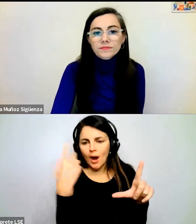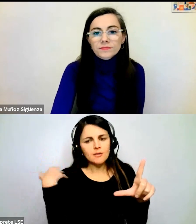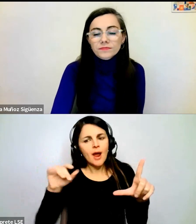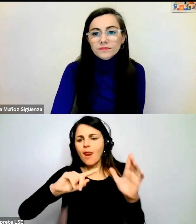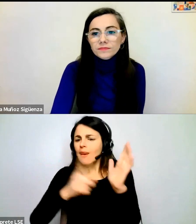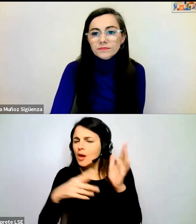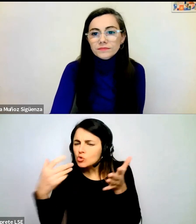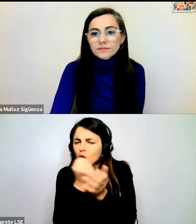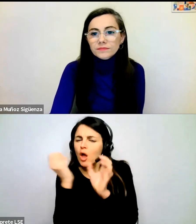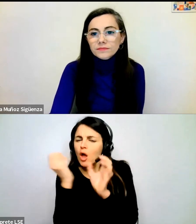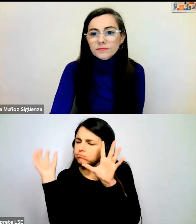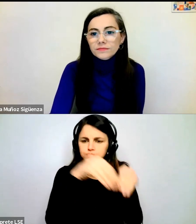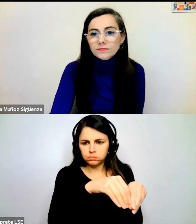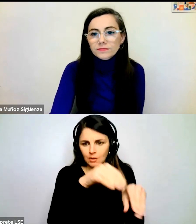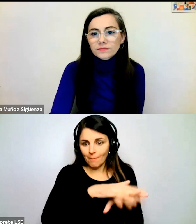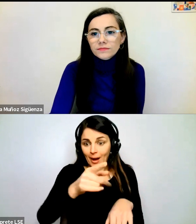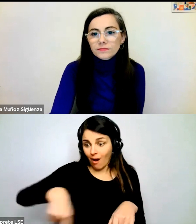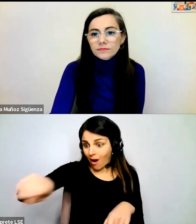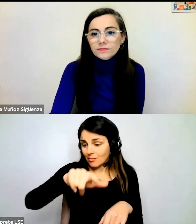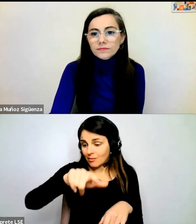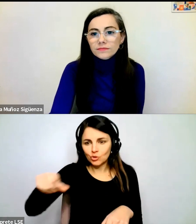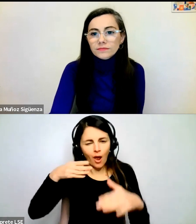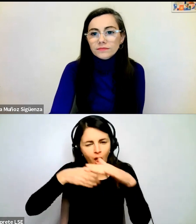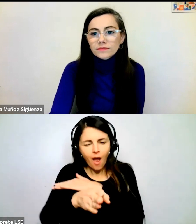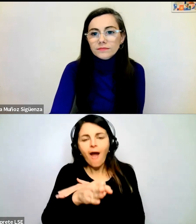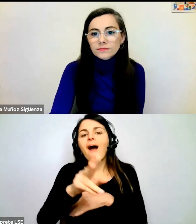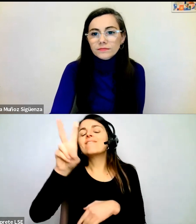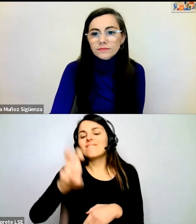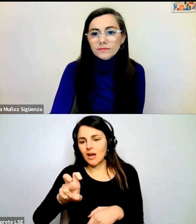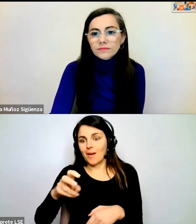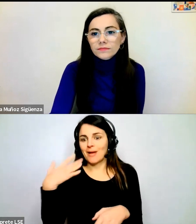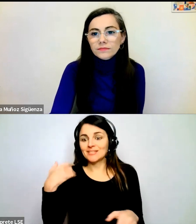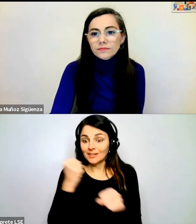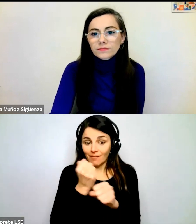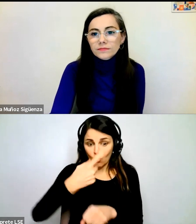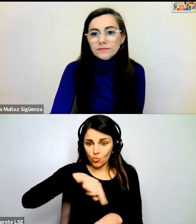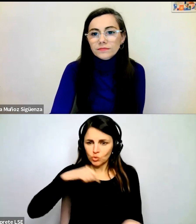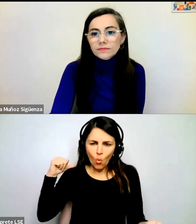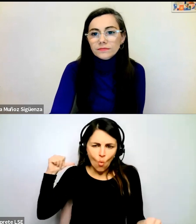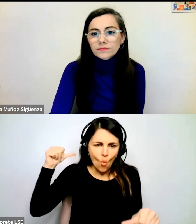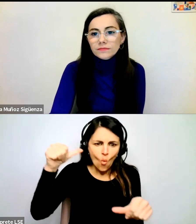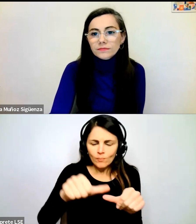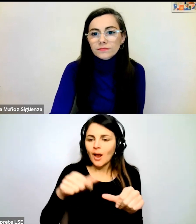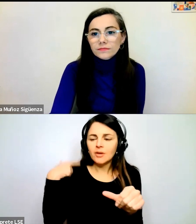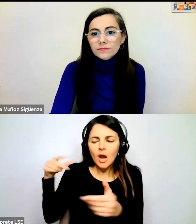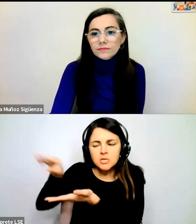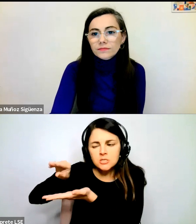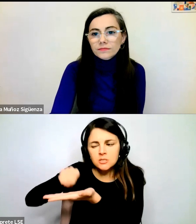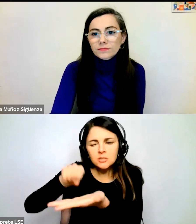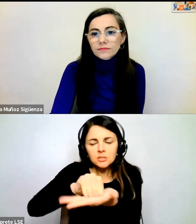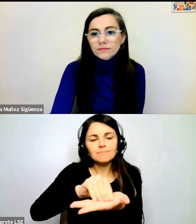¿no? Y que el trabajo que vamos haciendo durante los años tengamos un sitio donde alojarlo. Porque en estos años hemos hecho pues resúmenes